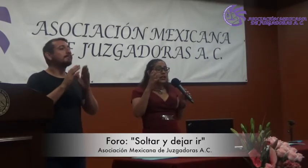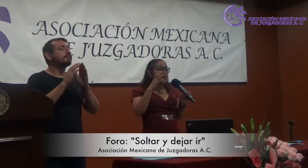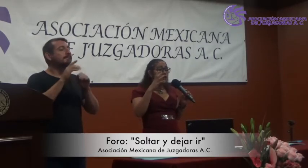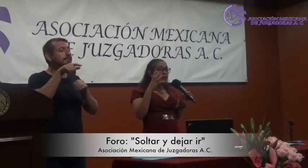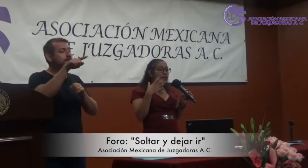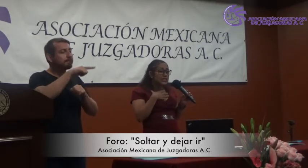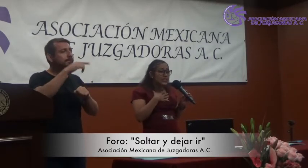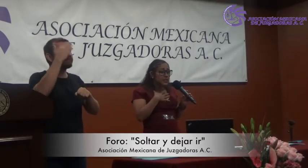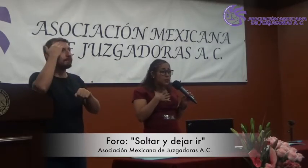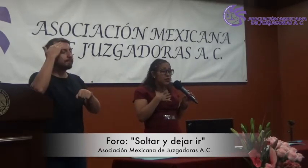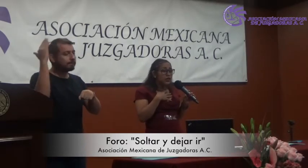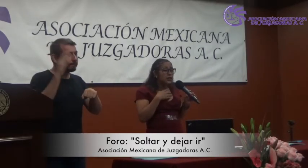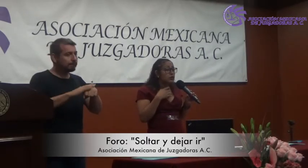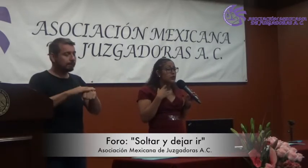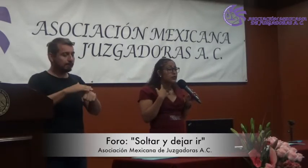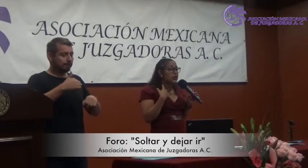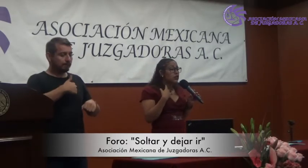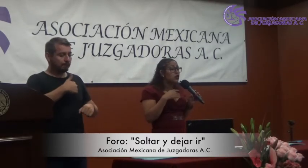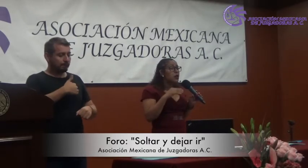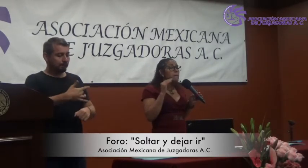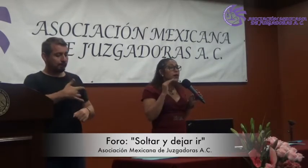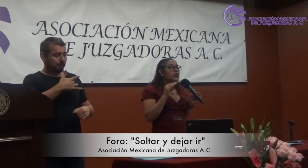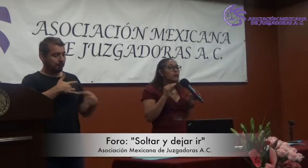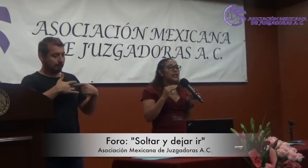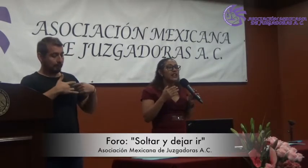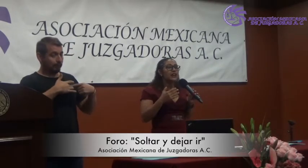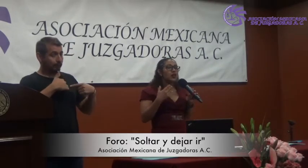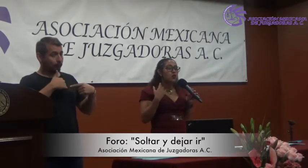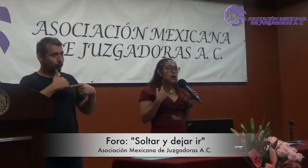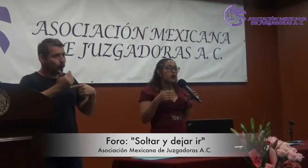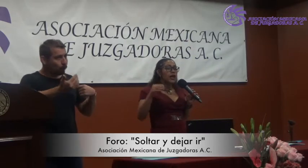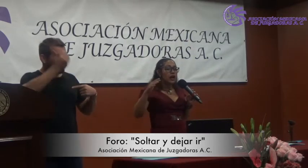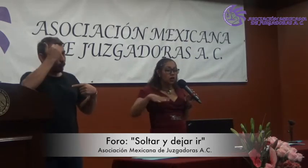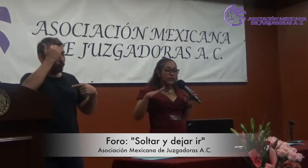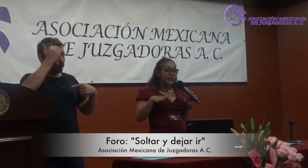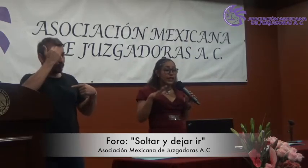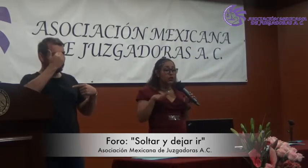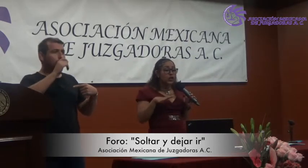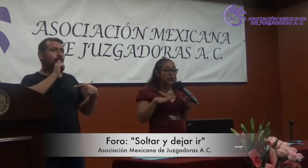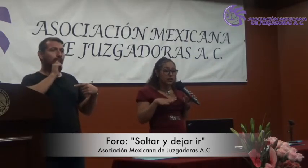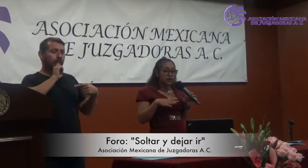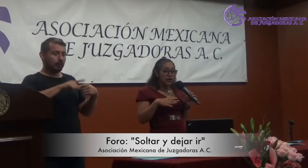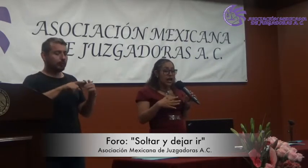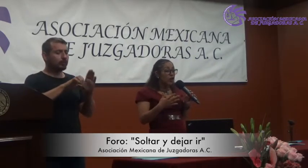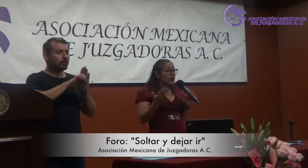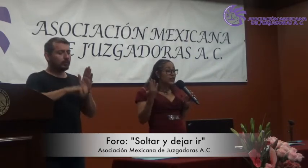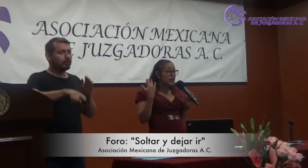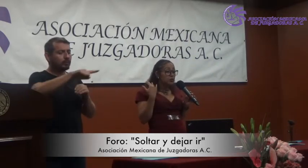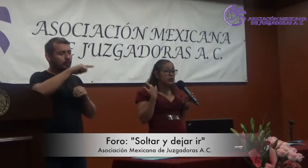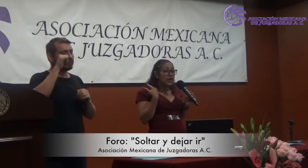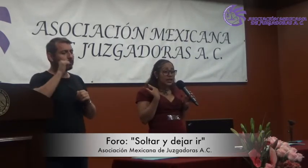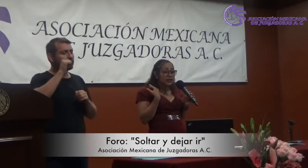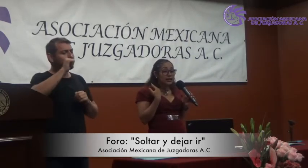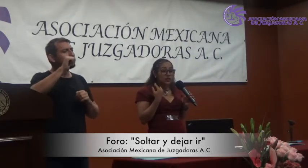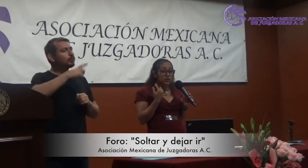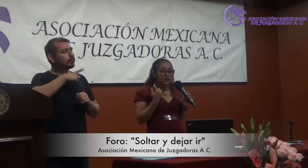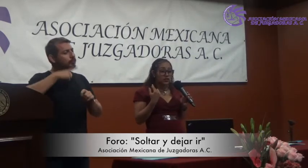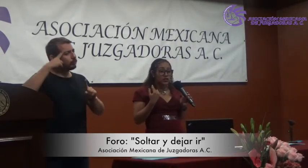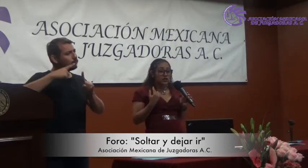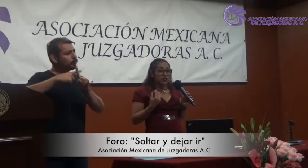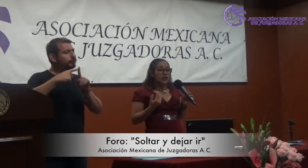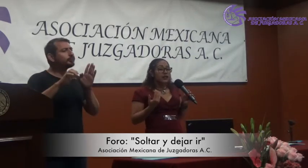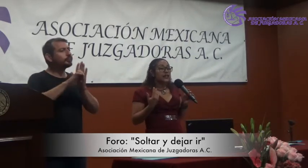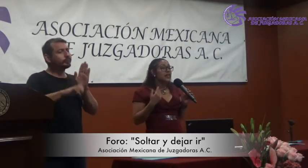reconocer ese sentimiento que estamos sintiendo, pero también darle un valor a lo que se quedó aquí, a lo que tenemos